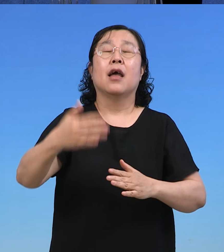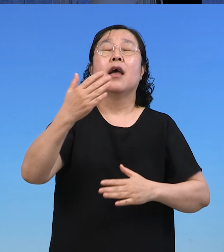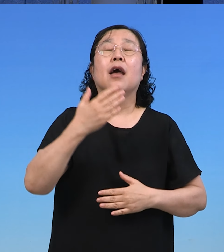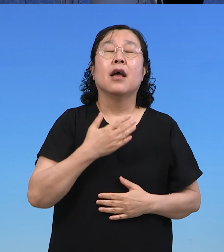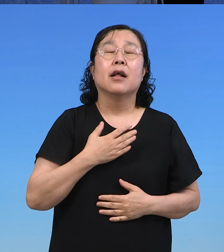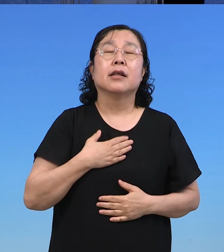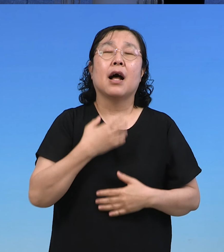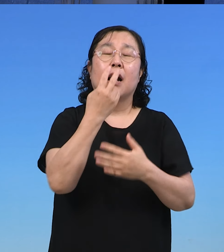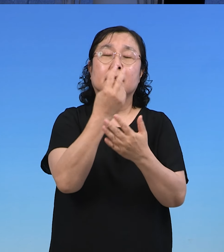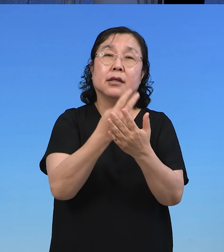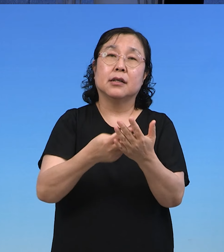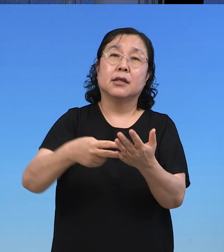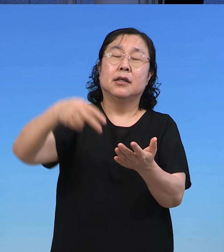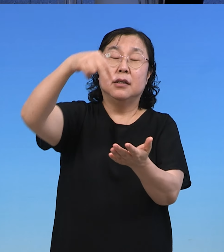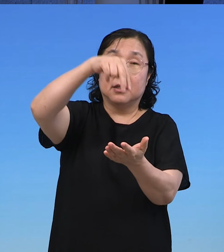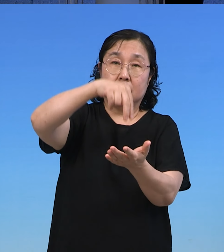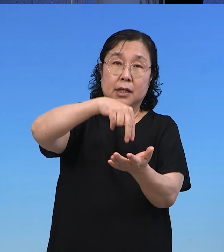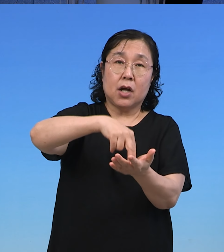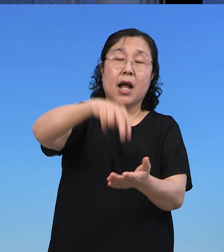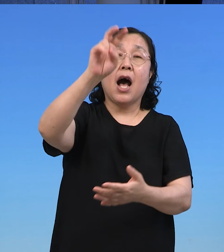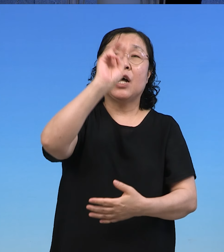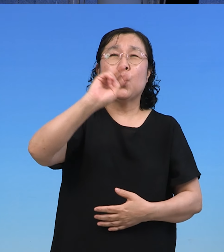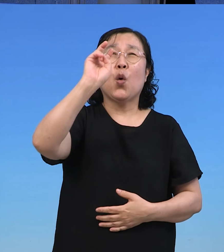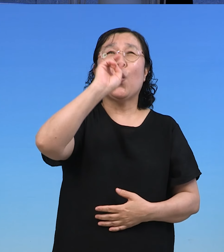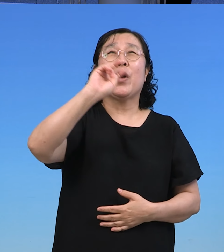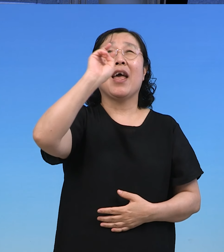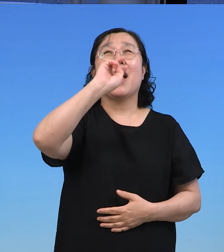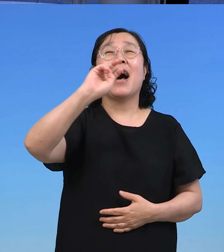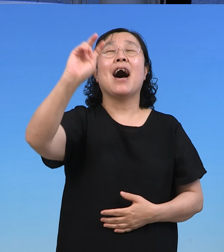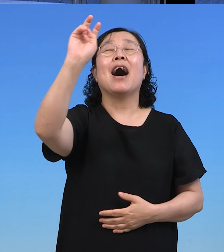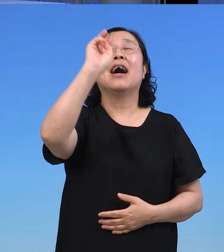나는 일어나 노래하리.